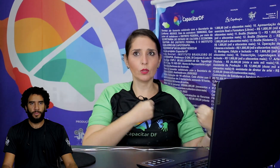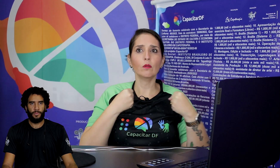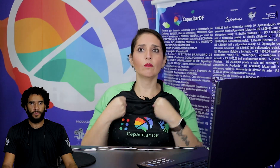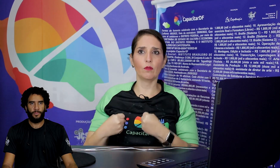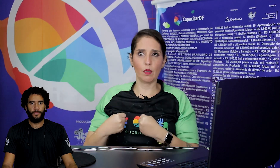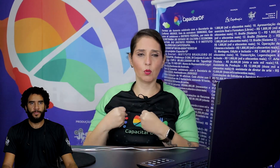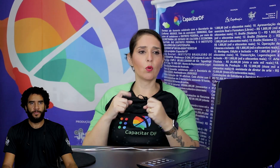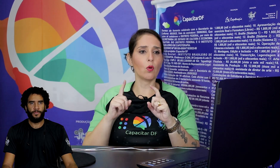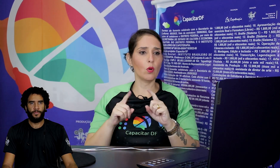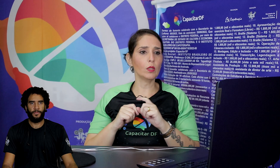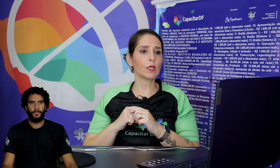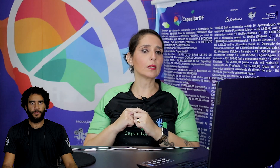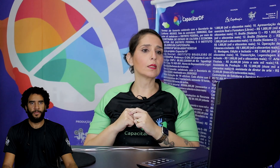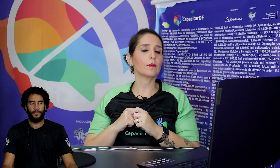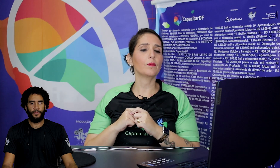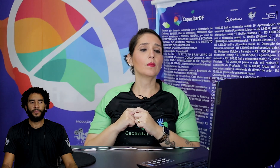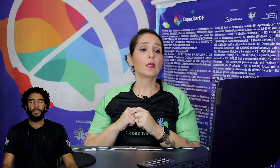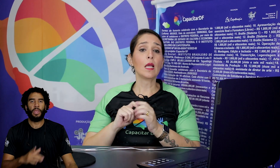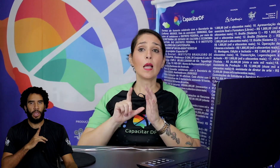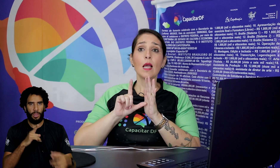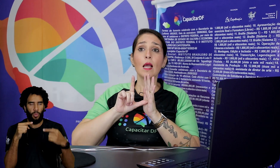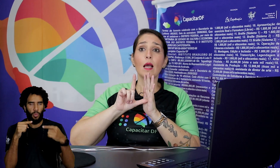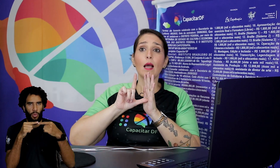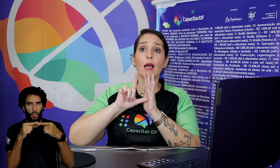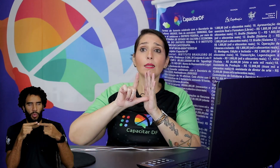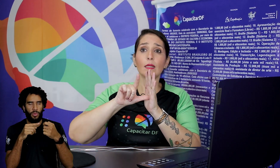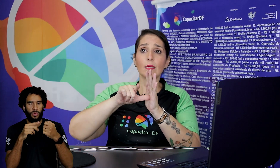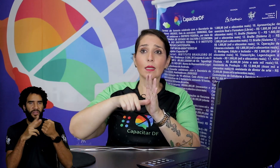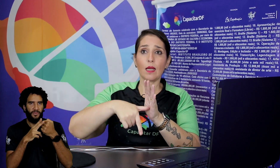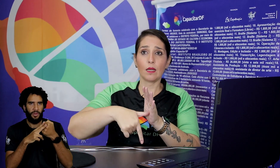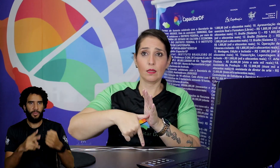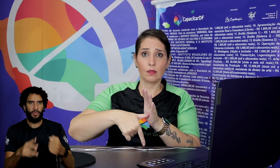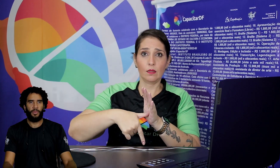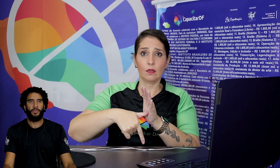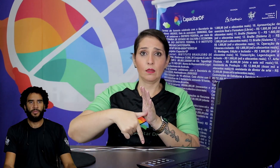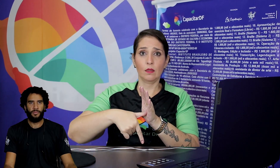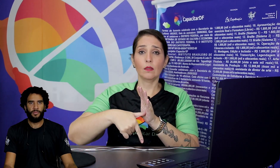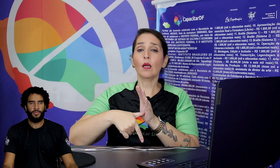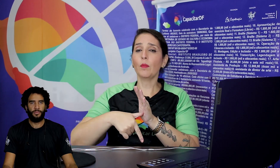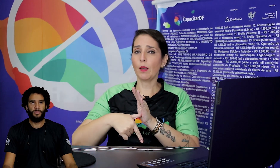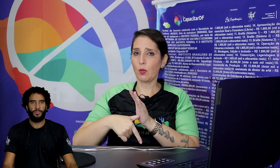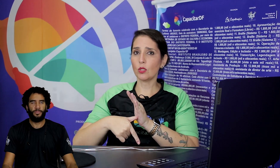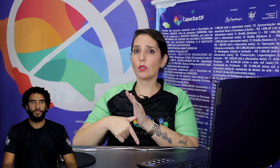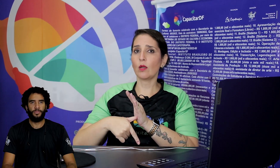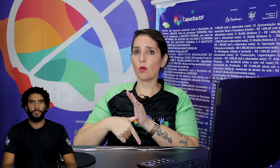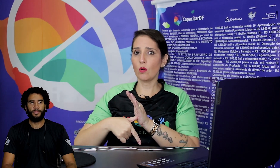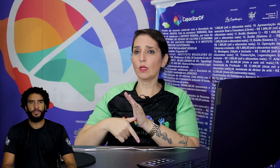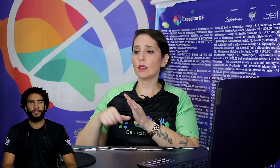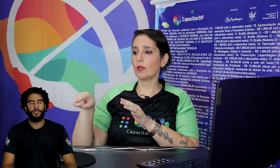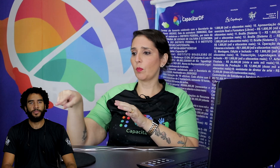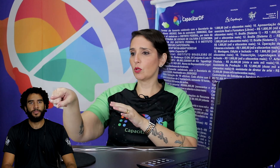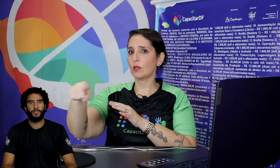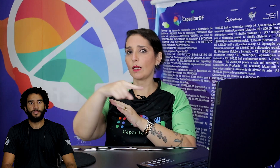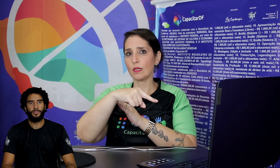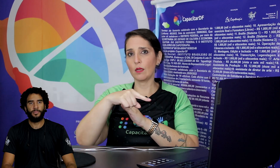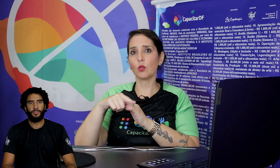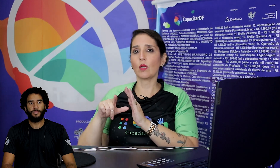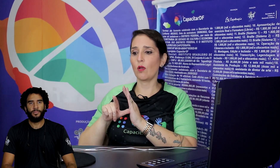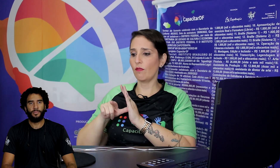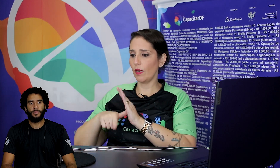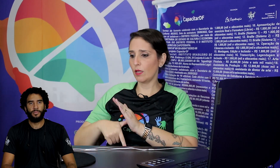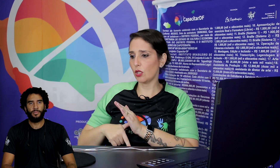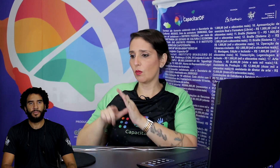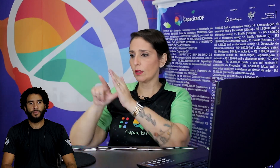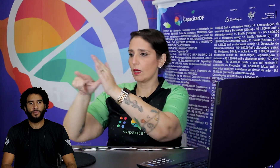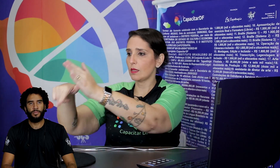pode. Verbo com concordância. Atrasar. também pode ter concordância. Eu posso trazer e mostrar